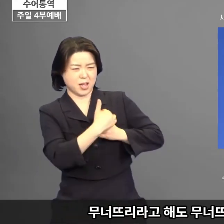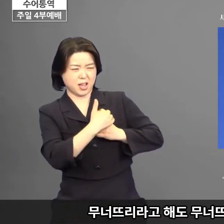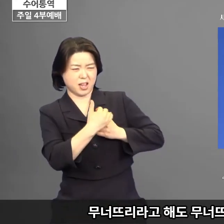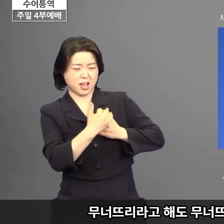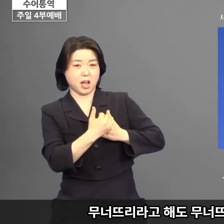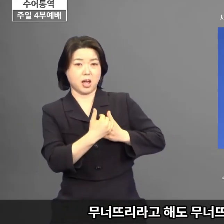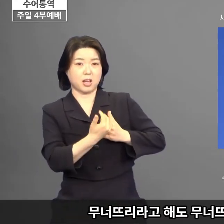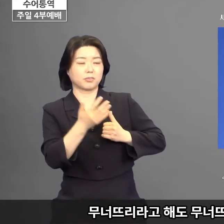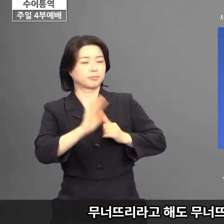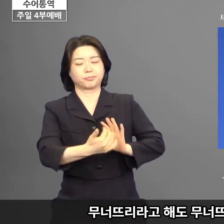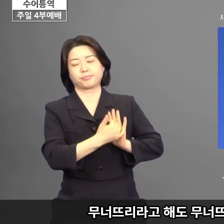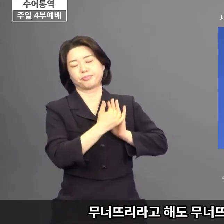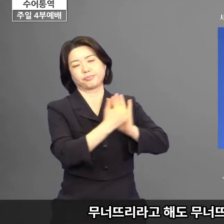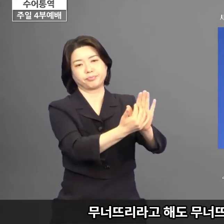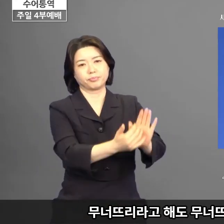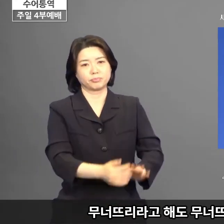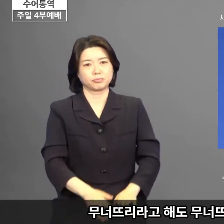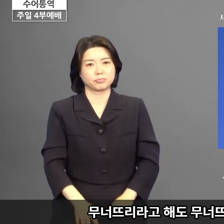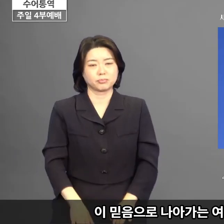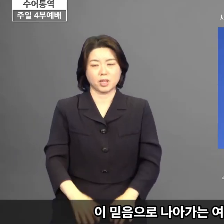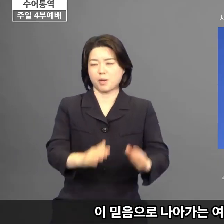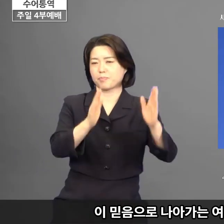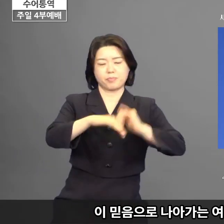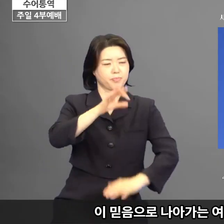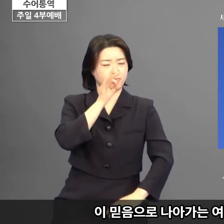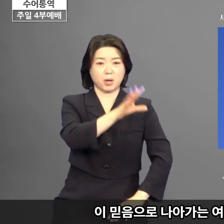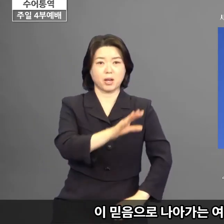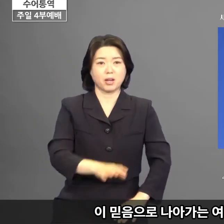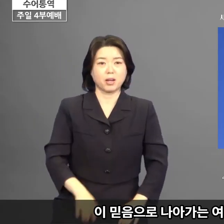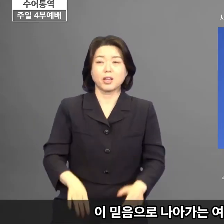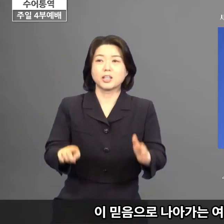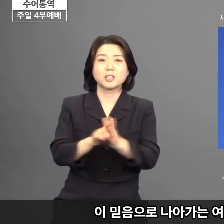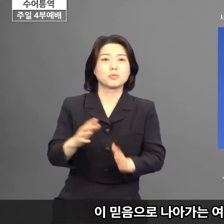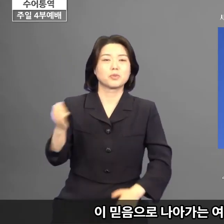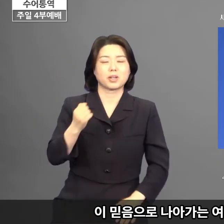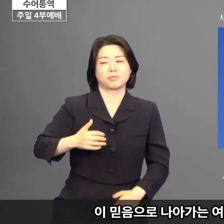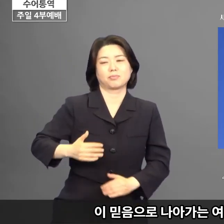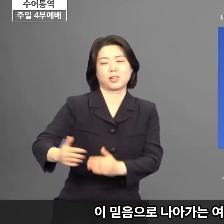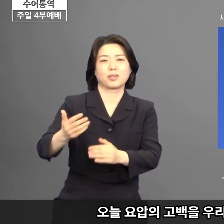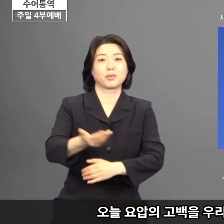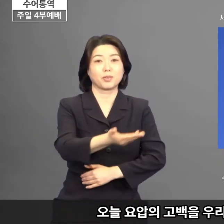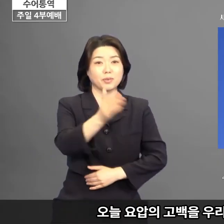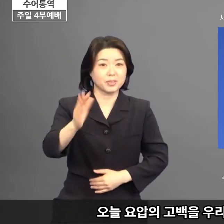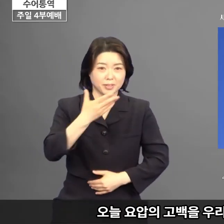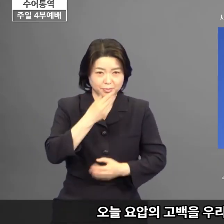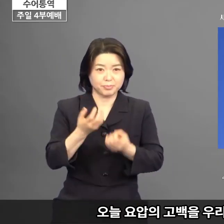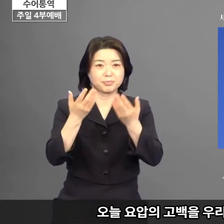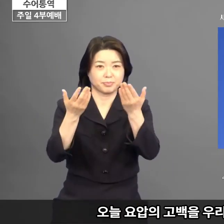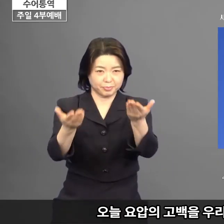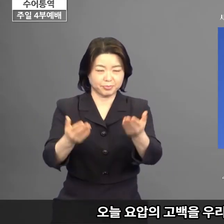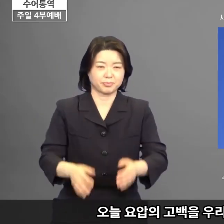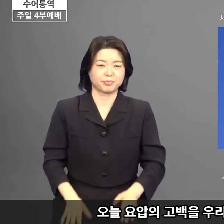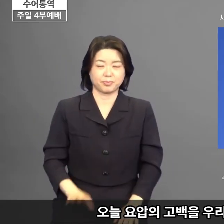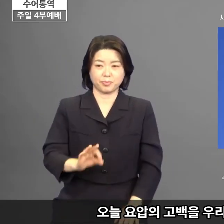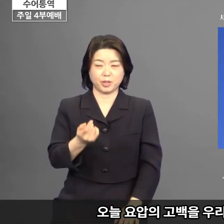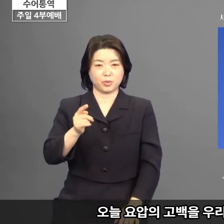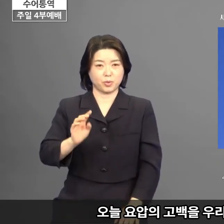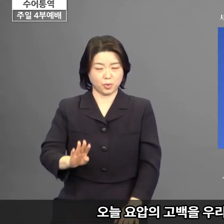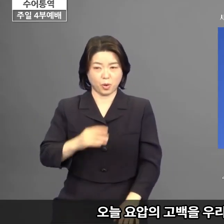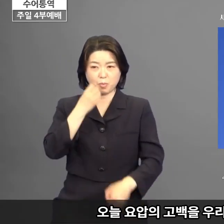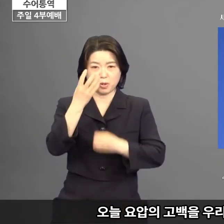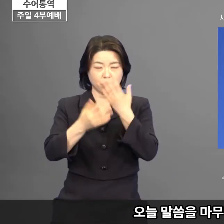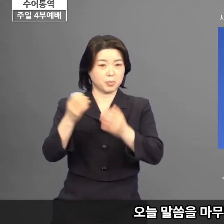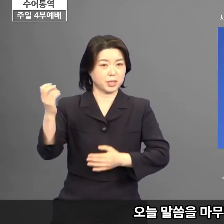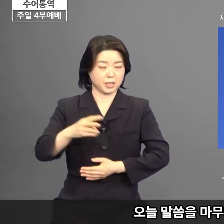해도 무너뜨릴 수 없다는 사실입니다. 이 믿음으로 나아가는 여러분 되시길 축복합니다. 오늘 요압의 고백을 우리가 함께 다시